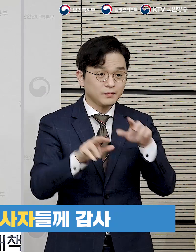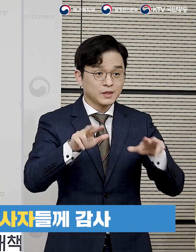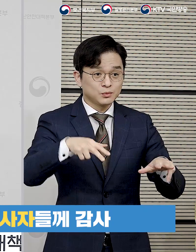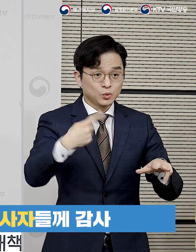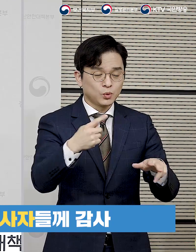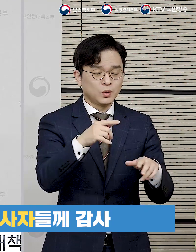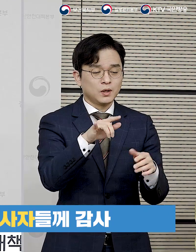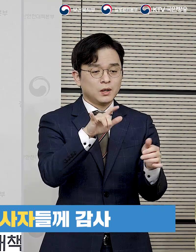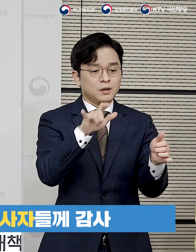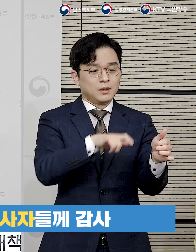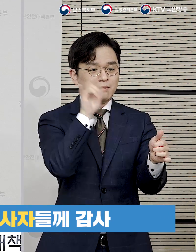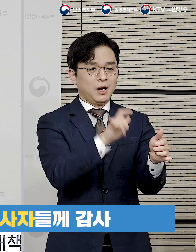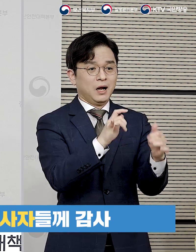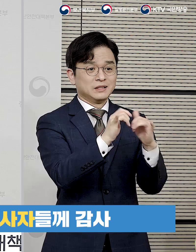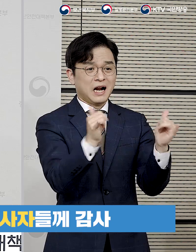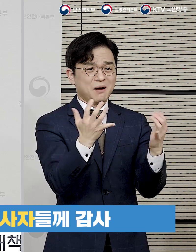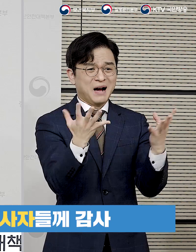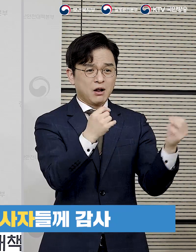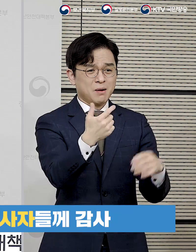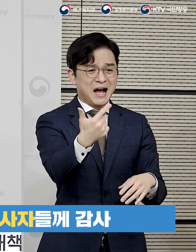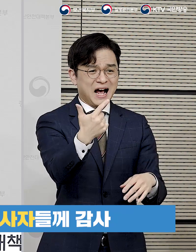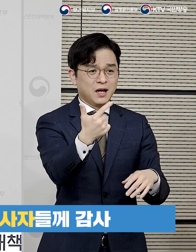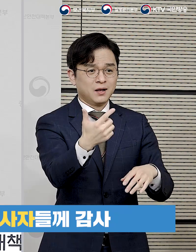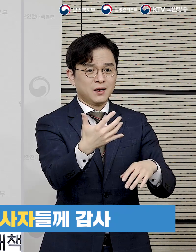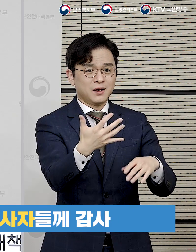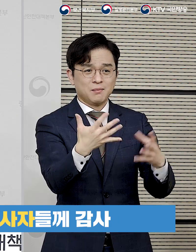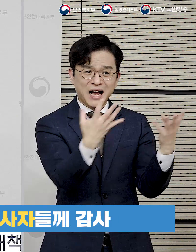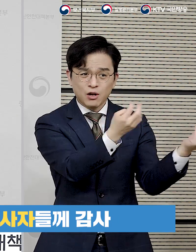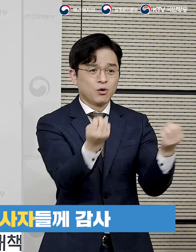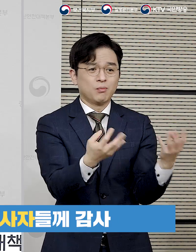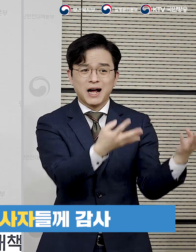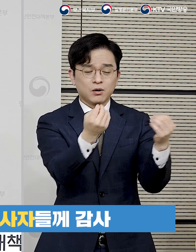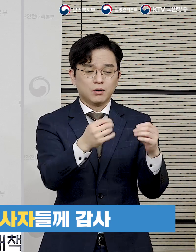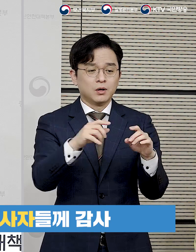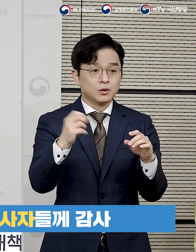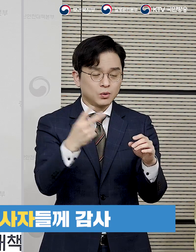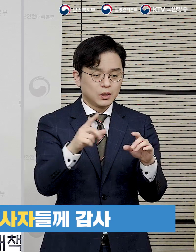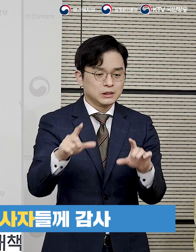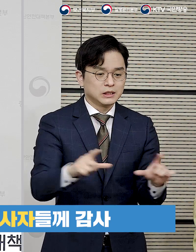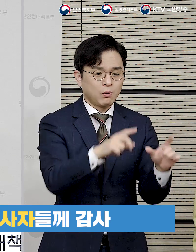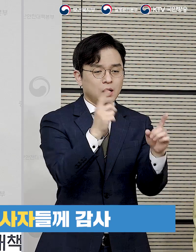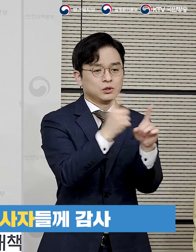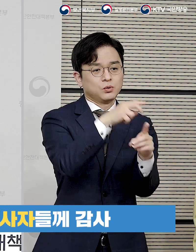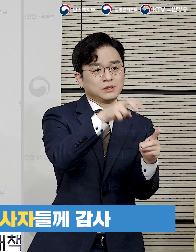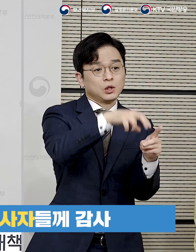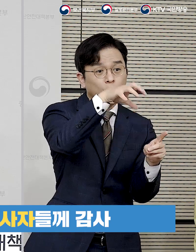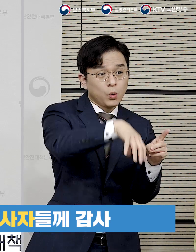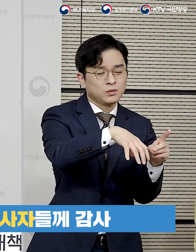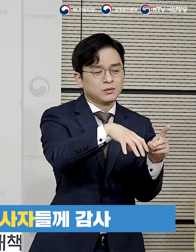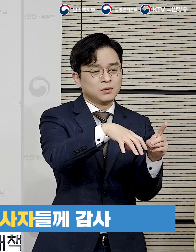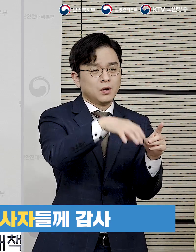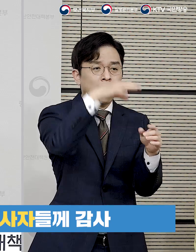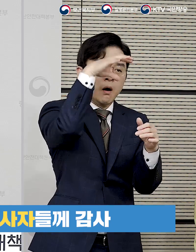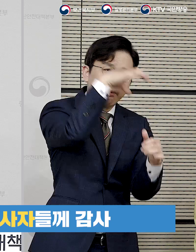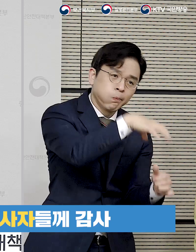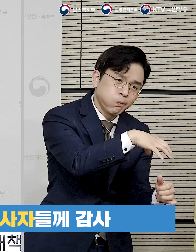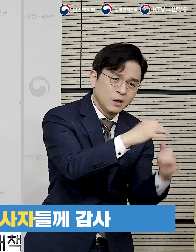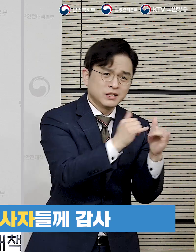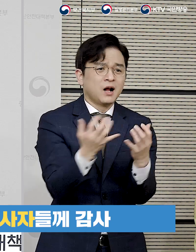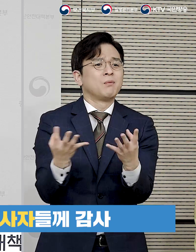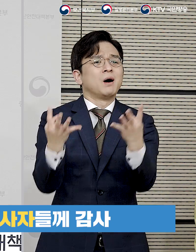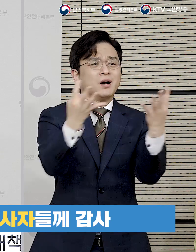계신 분들 그리고 집에 계신 분들 그리고 생활치료센터에 계시는 확진자 수들이 여전히 많은 그런